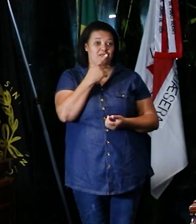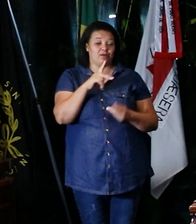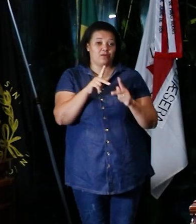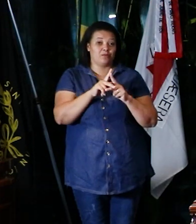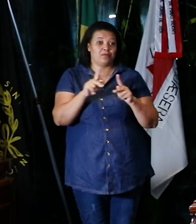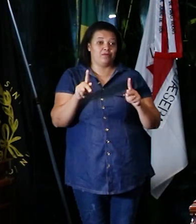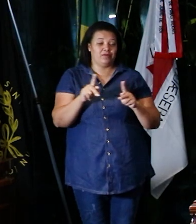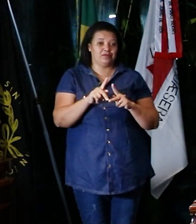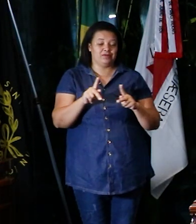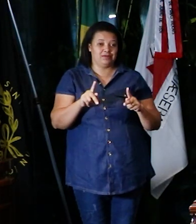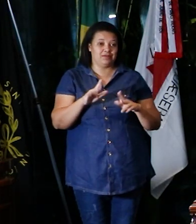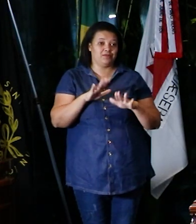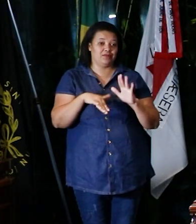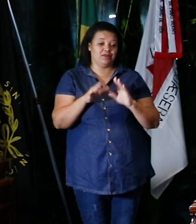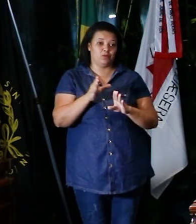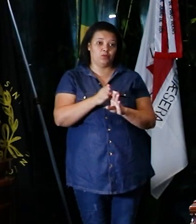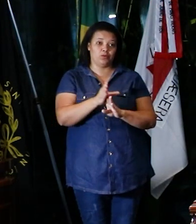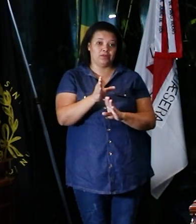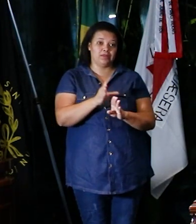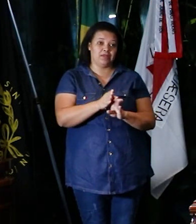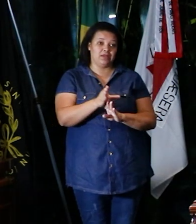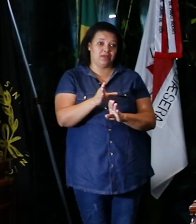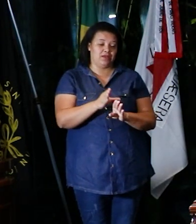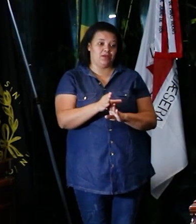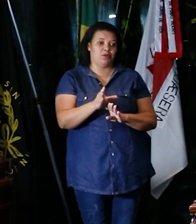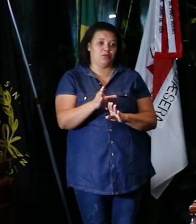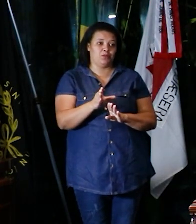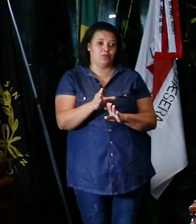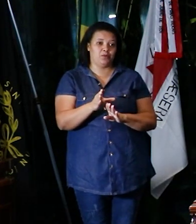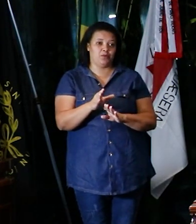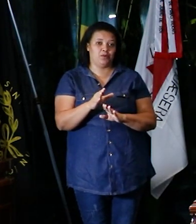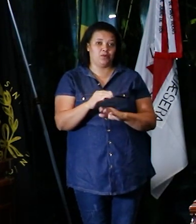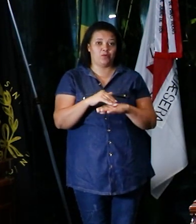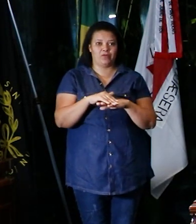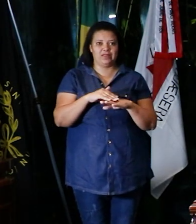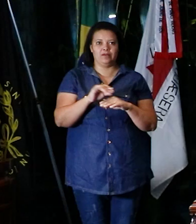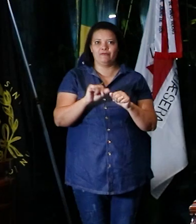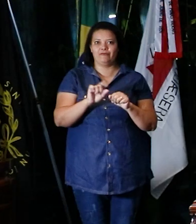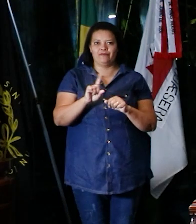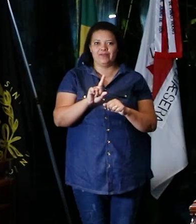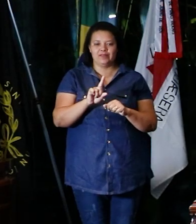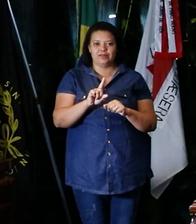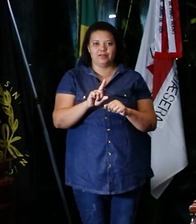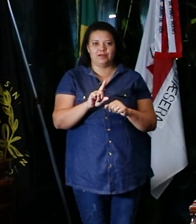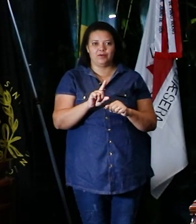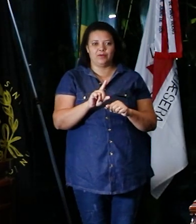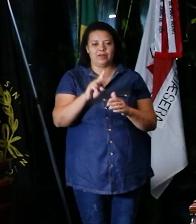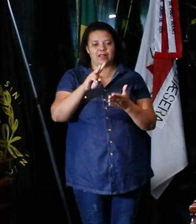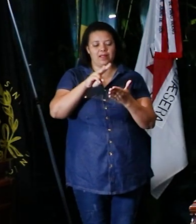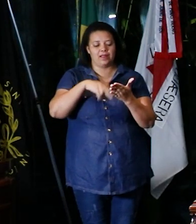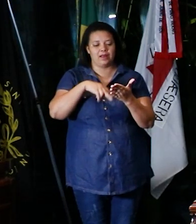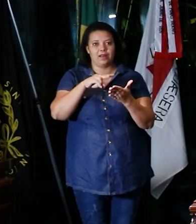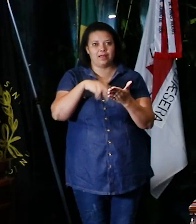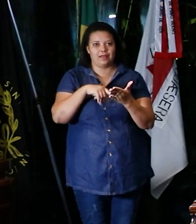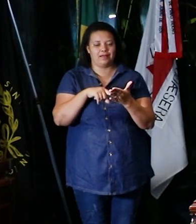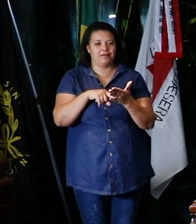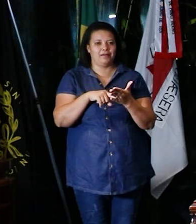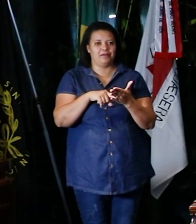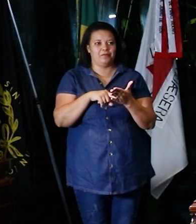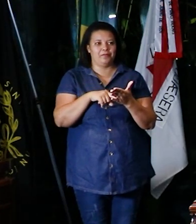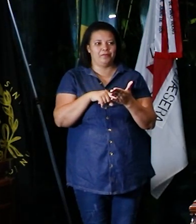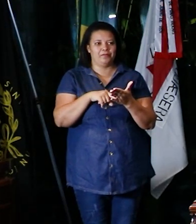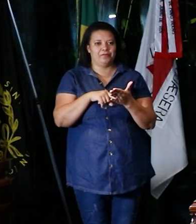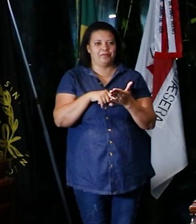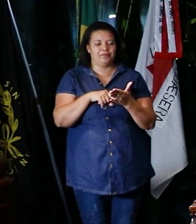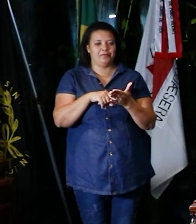professores que eventualmente conversam comigo, que não façam isso. É ler sem ter